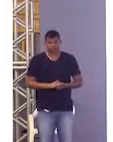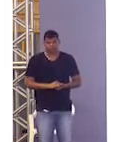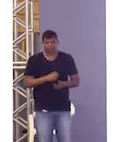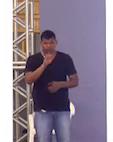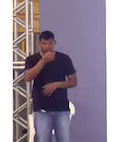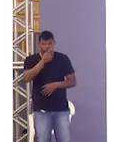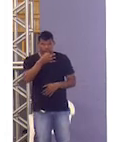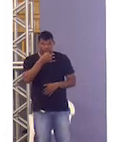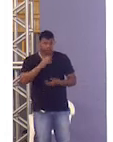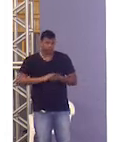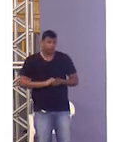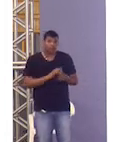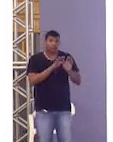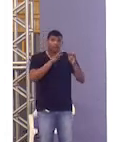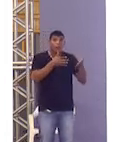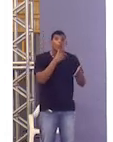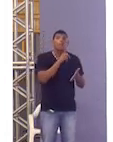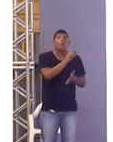os presidiários.